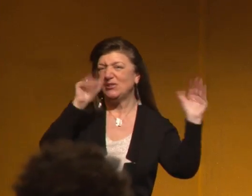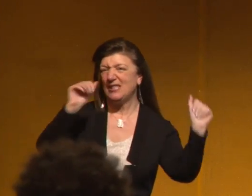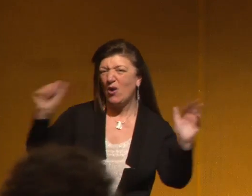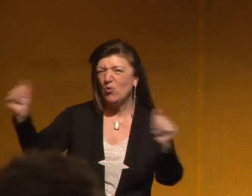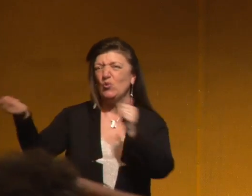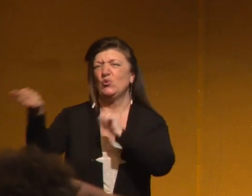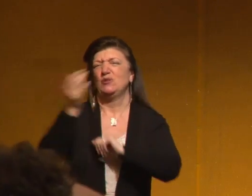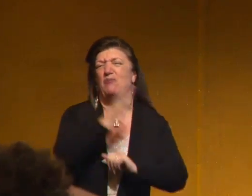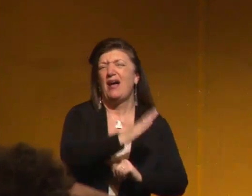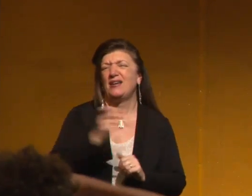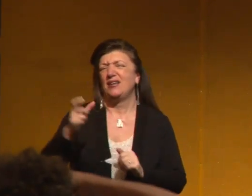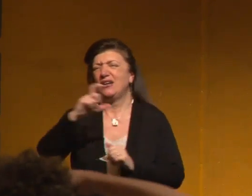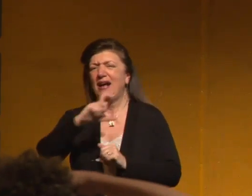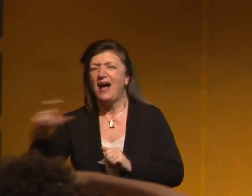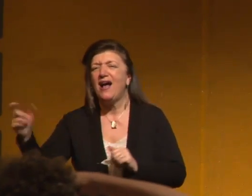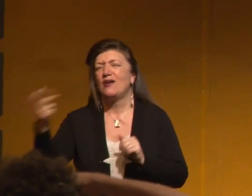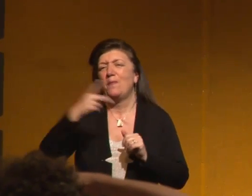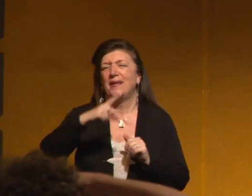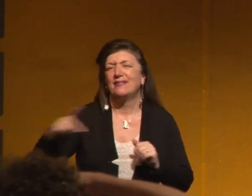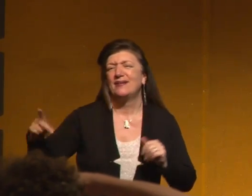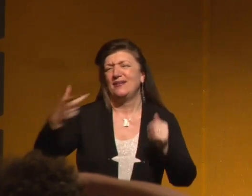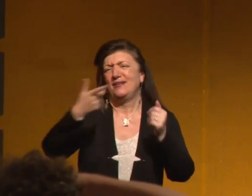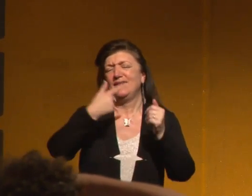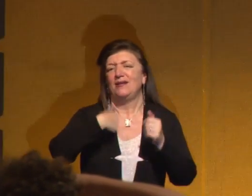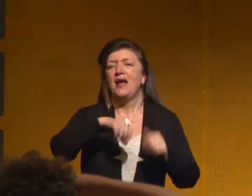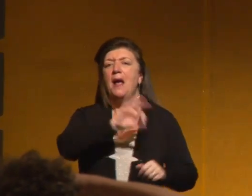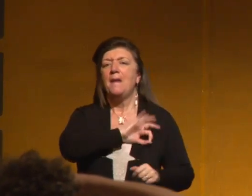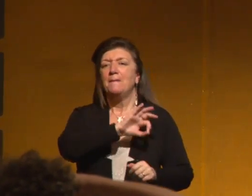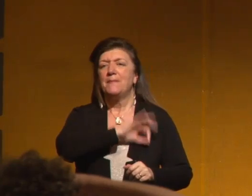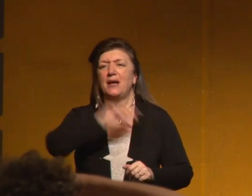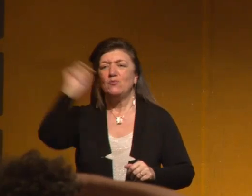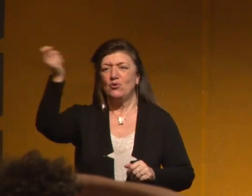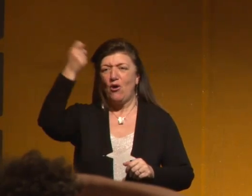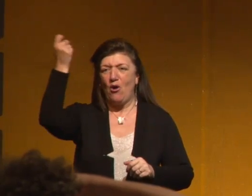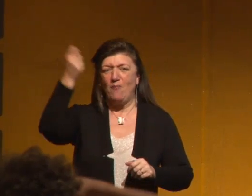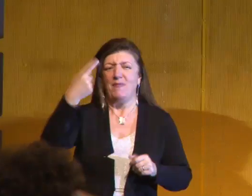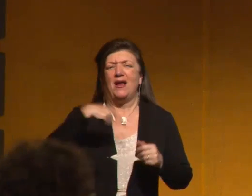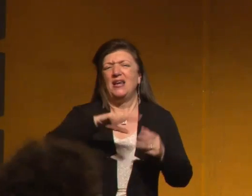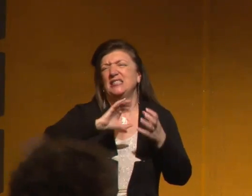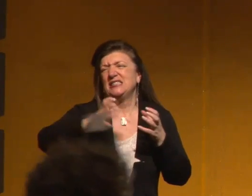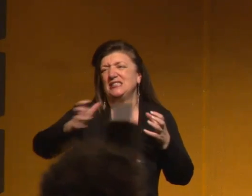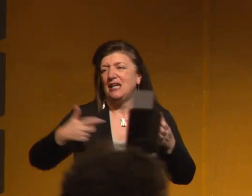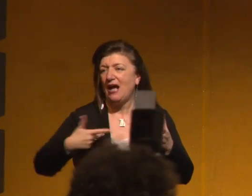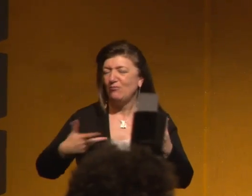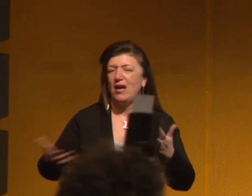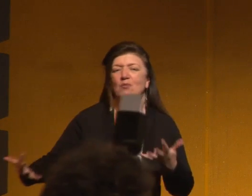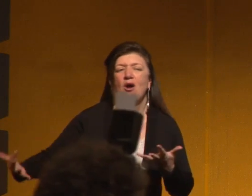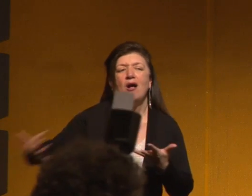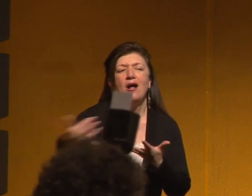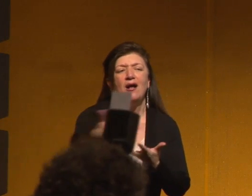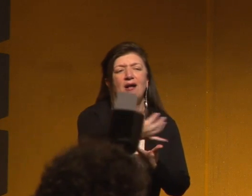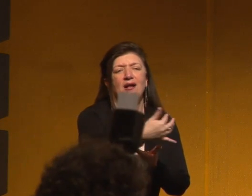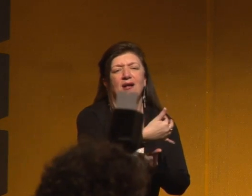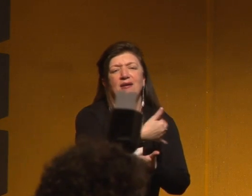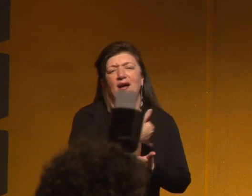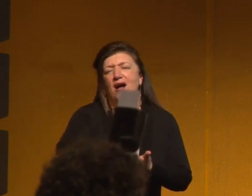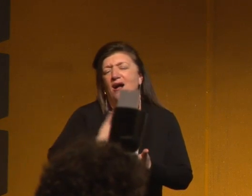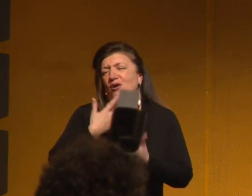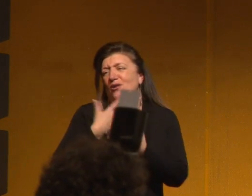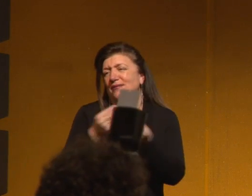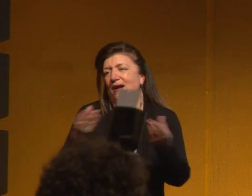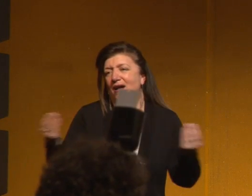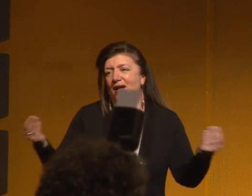baricco di carlo petrini del premio nobel svetlana aleksievic ne abbiamo raccolti un sacco di queste di questi di questi contributi